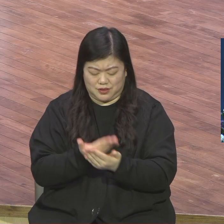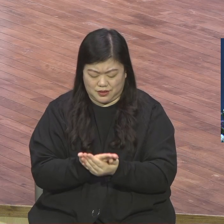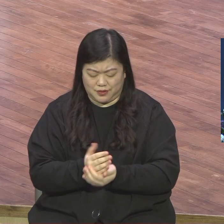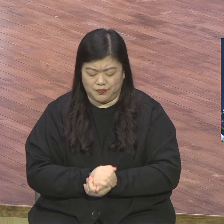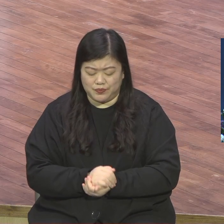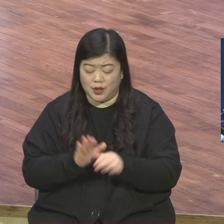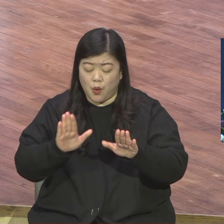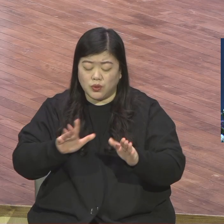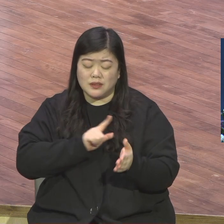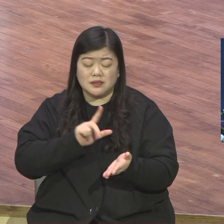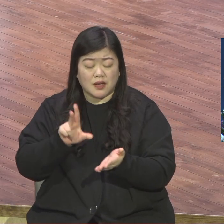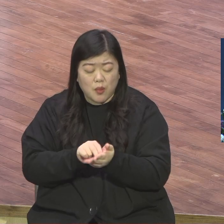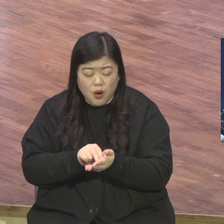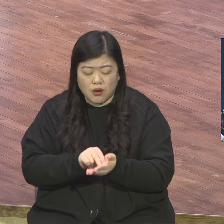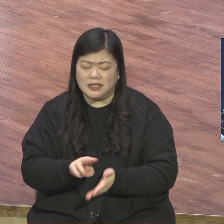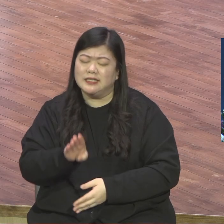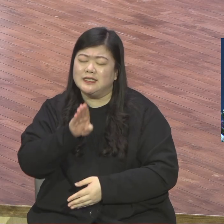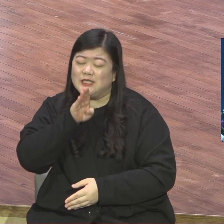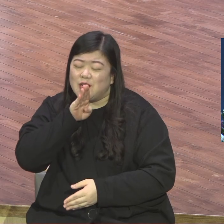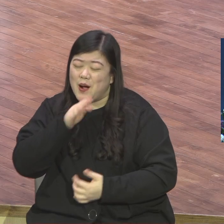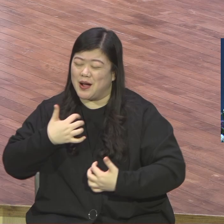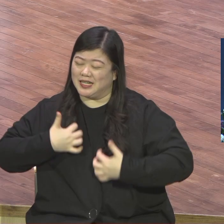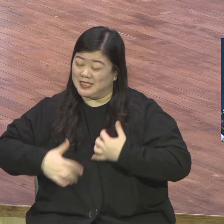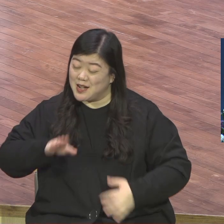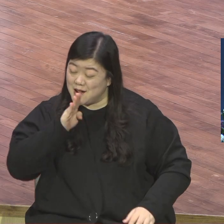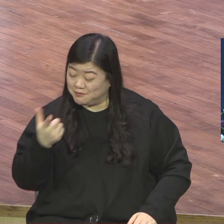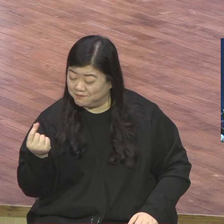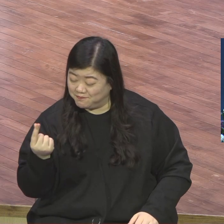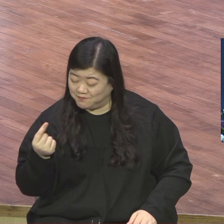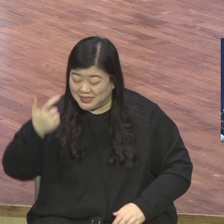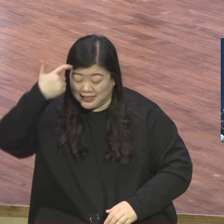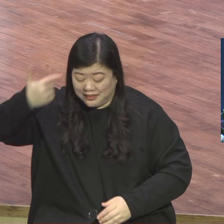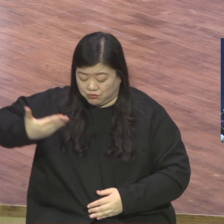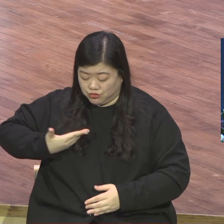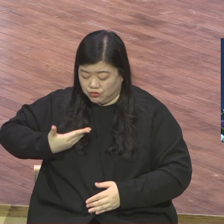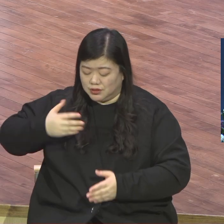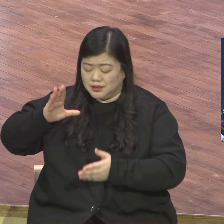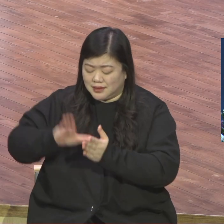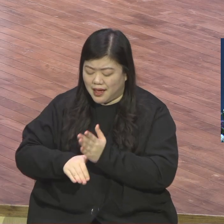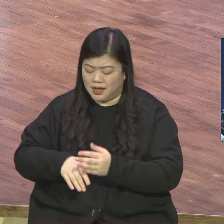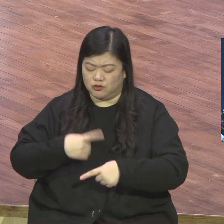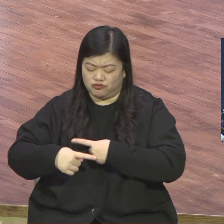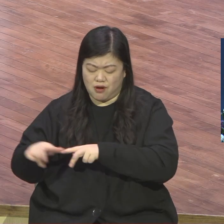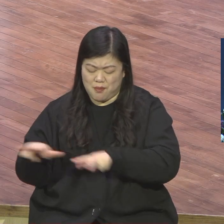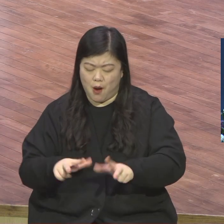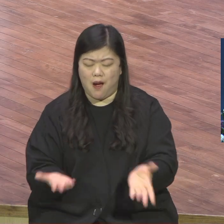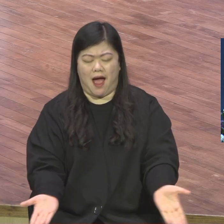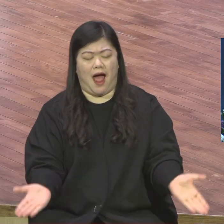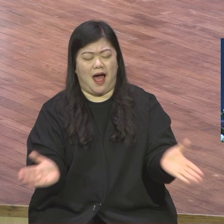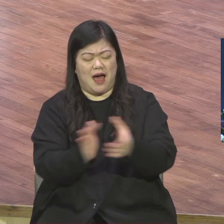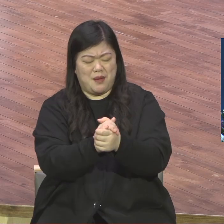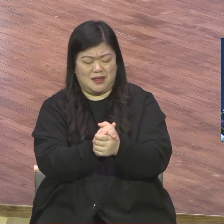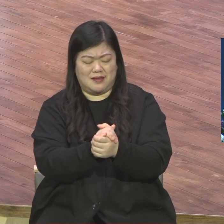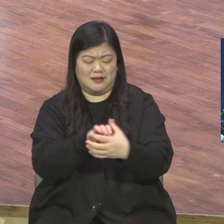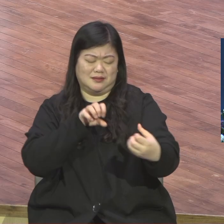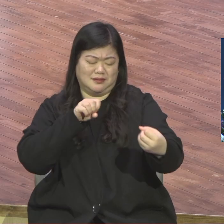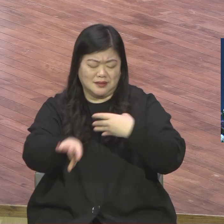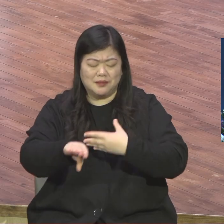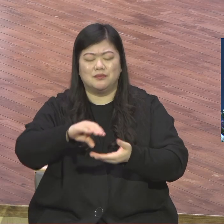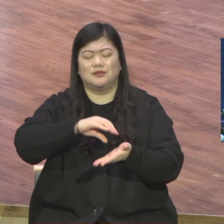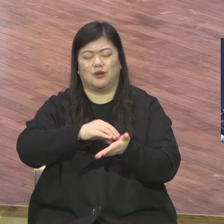즐거우십니까? 라고 질문했을 때 아멘이라고 고백할 수 있는 영적인 깨어있는 은혜 받은 자의